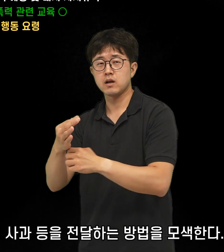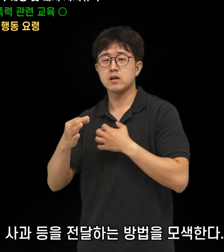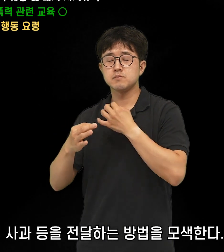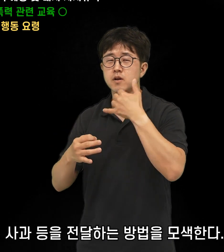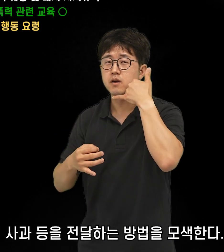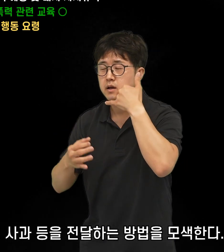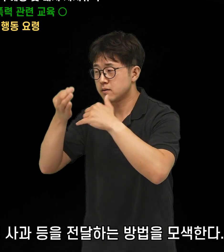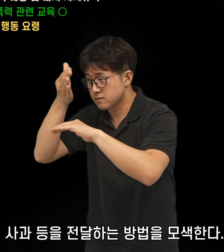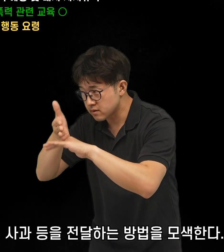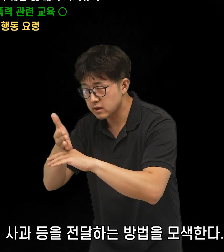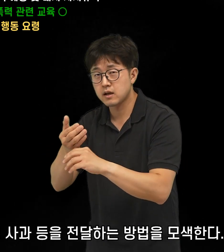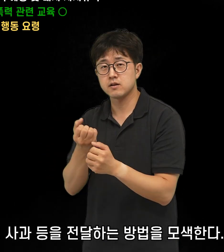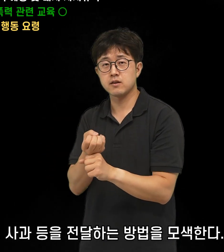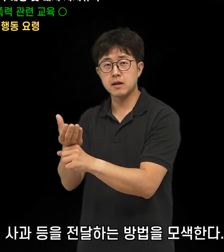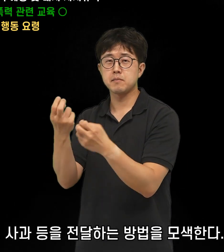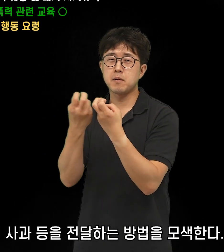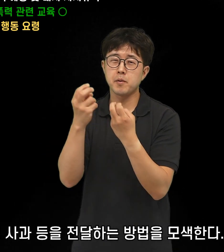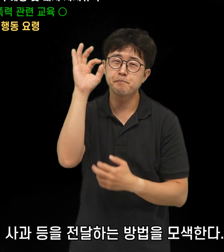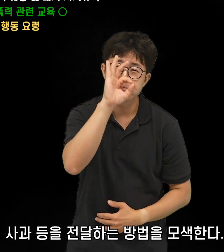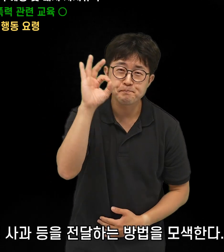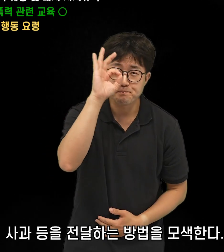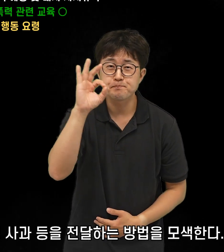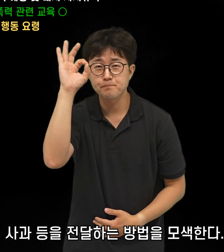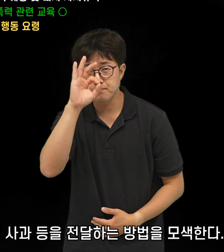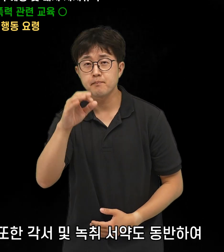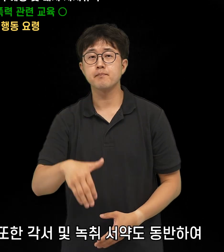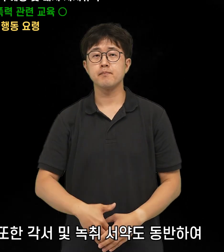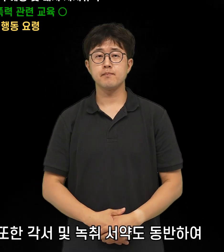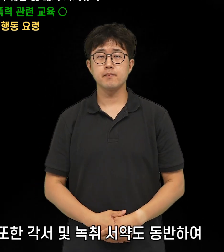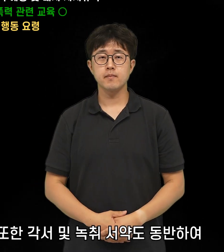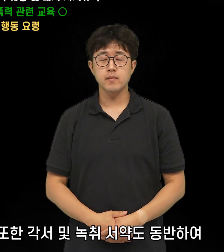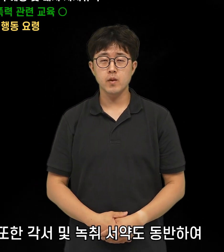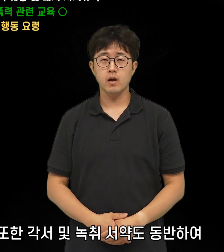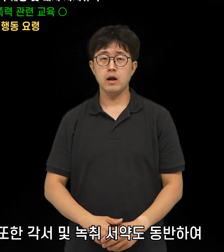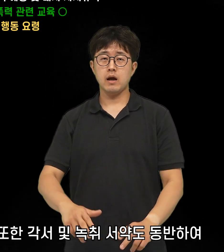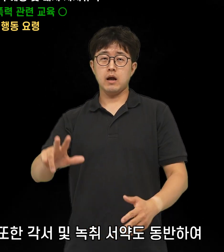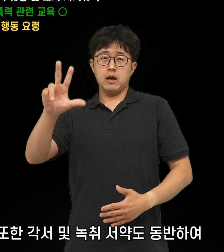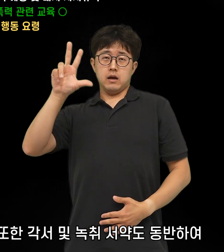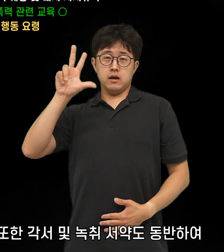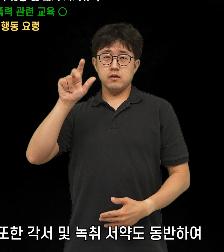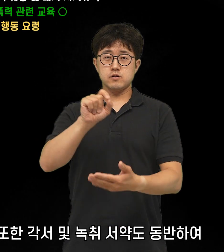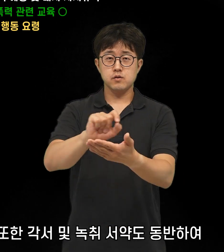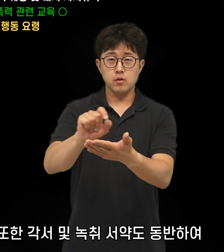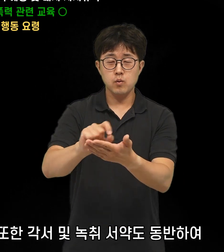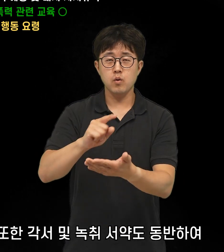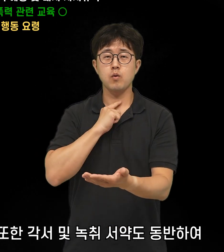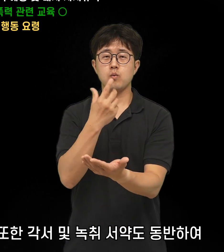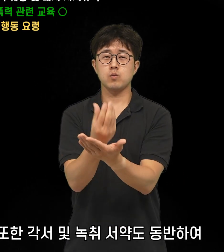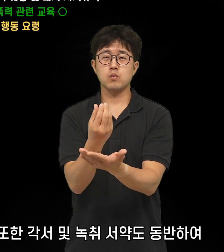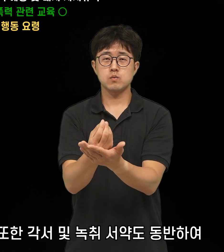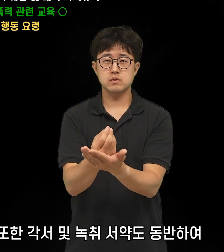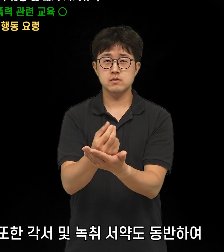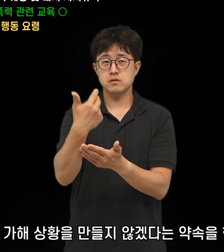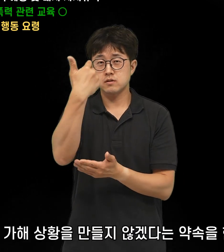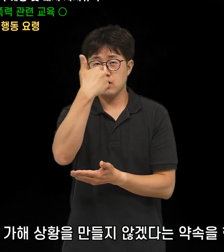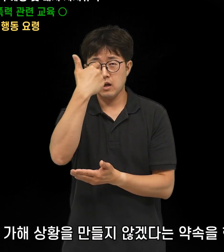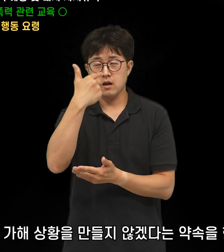전달하는 방법을 모색한다. 또한 각서 및 녹취 서약도 동반하여 반복되는